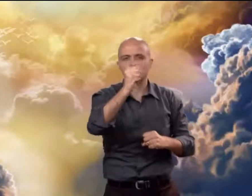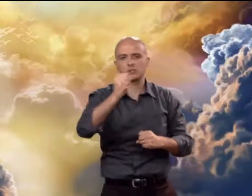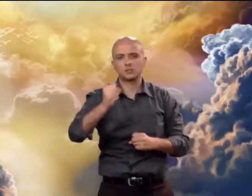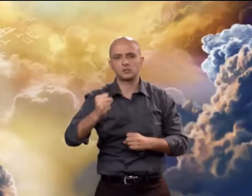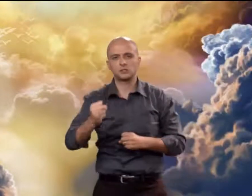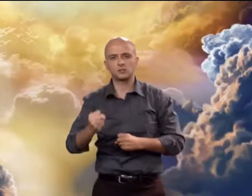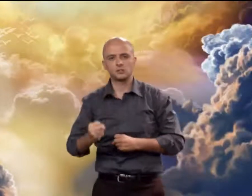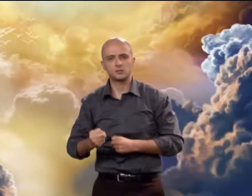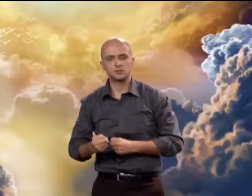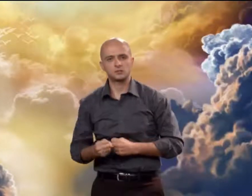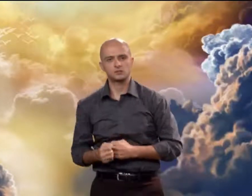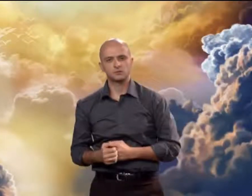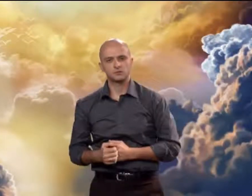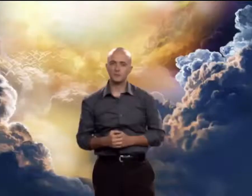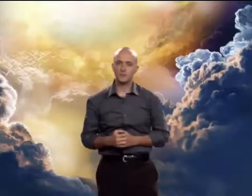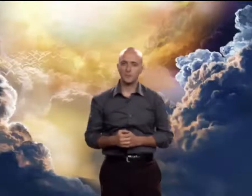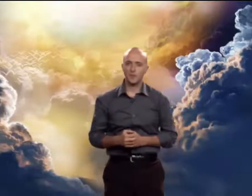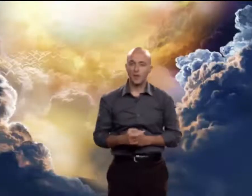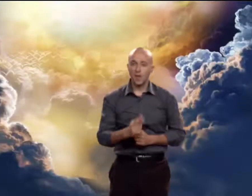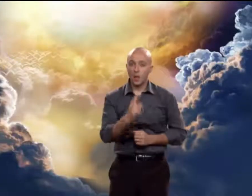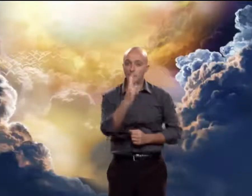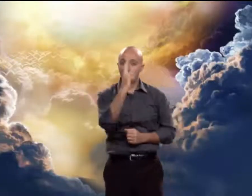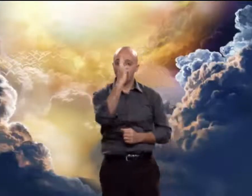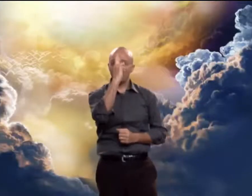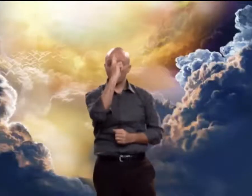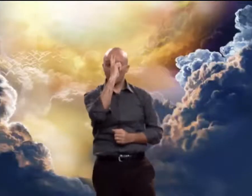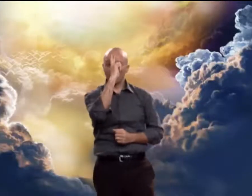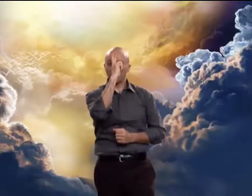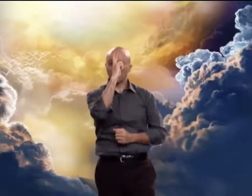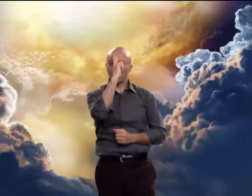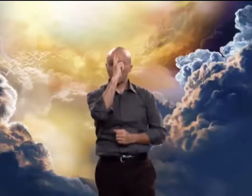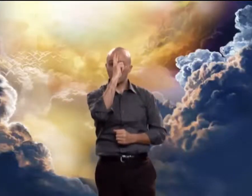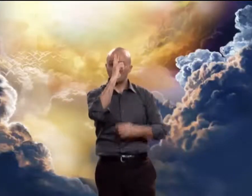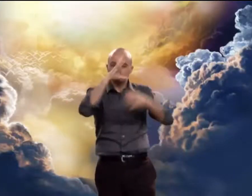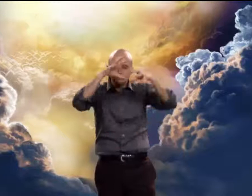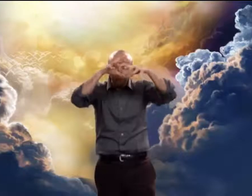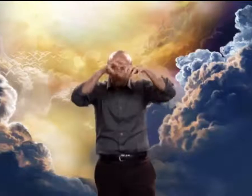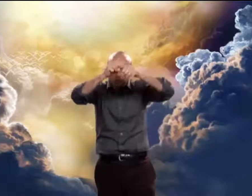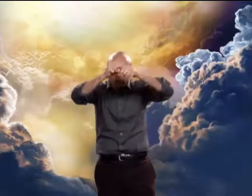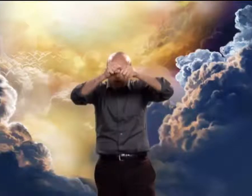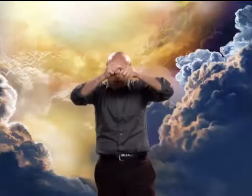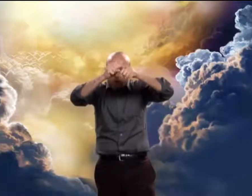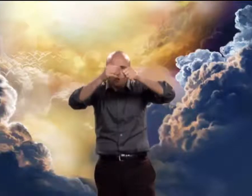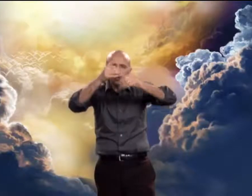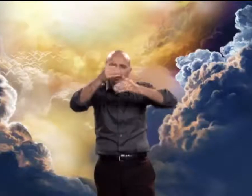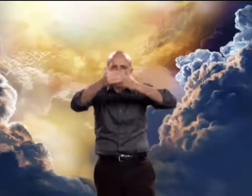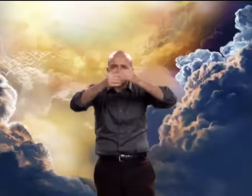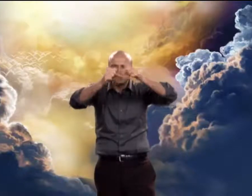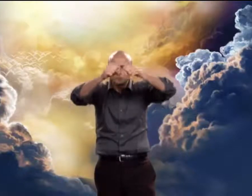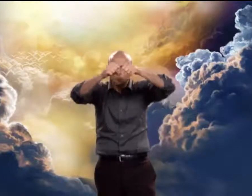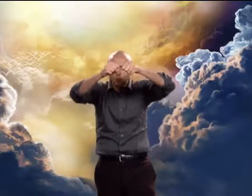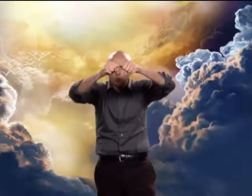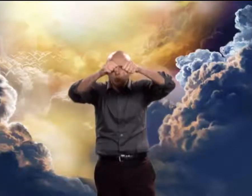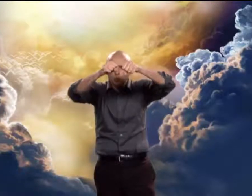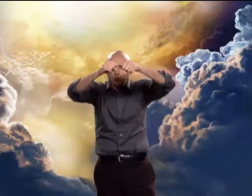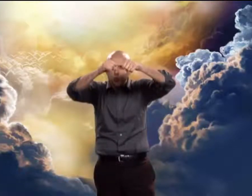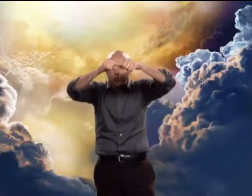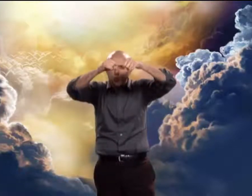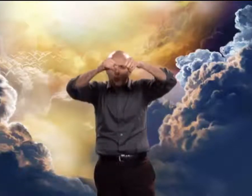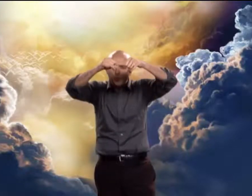sua vinda haviam se esfriado. O pretenso povo de Deus estava cego às instruções do Salvador a respeito dos sinais de seu retorno.